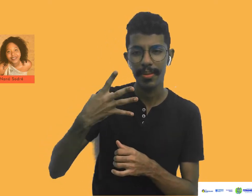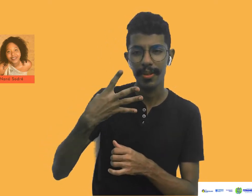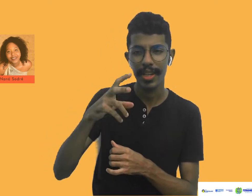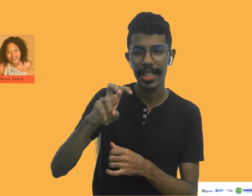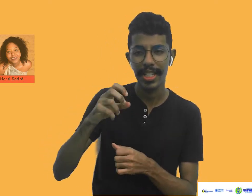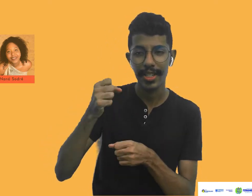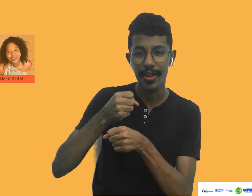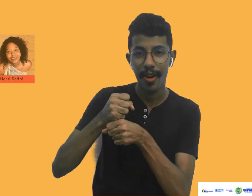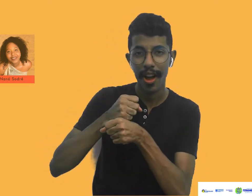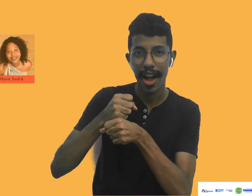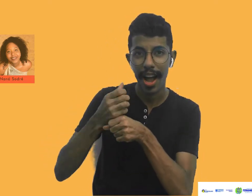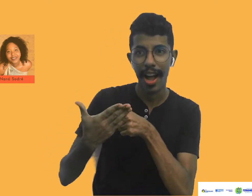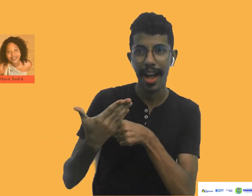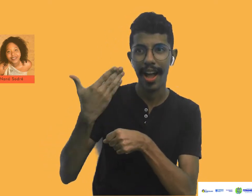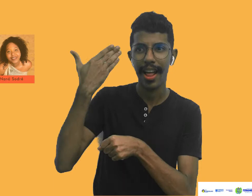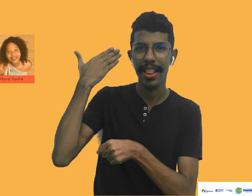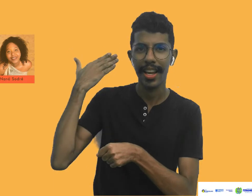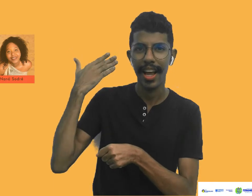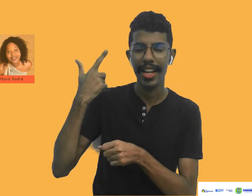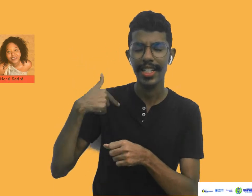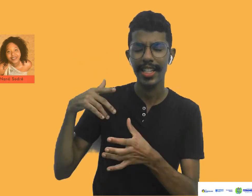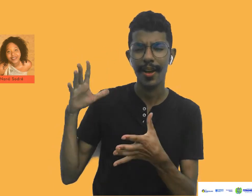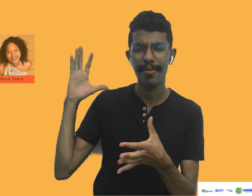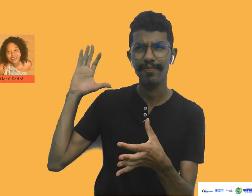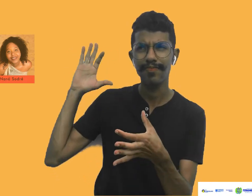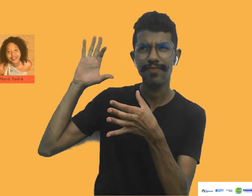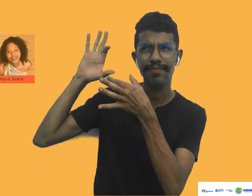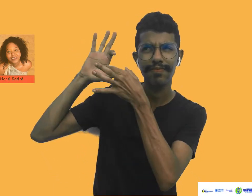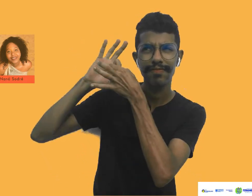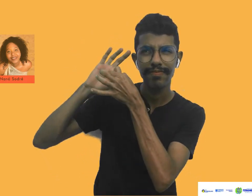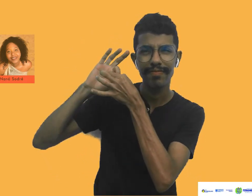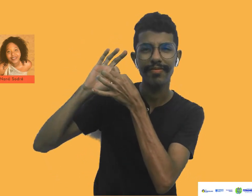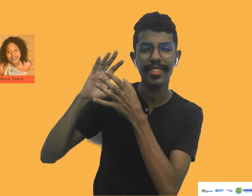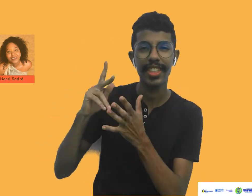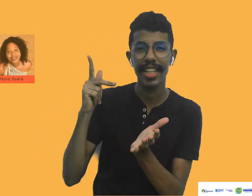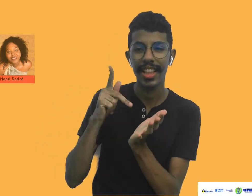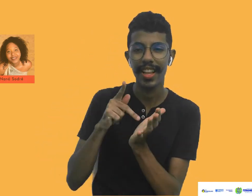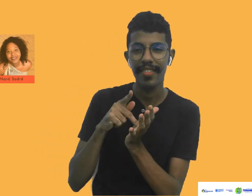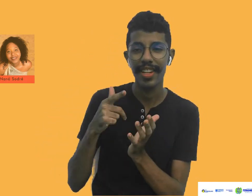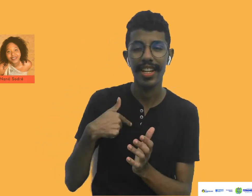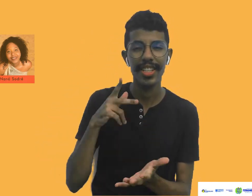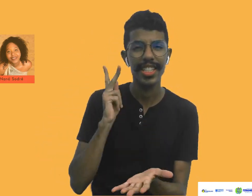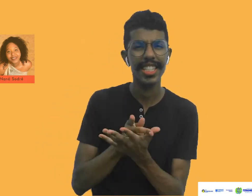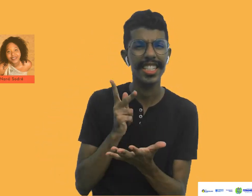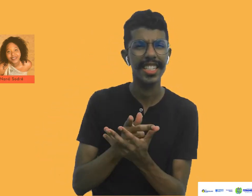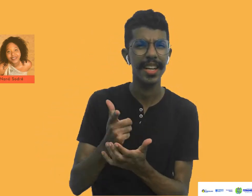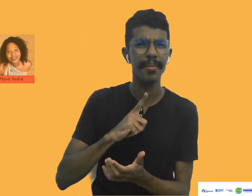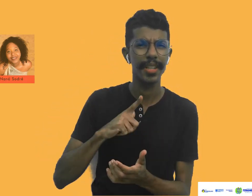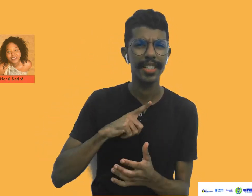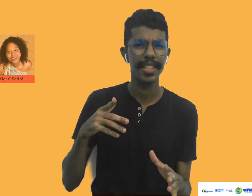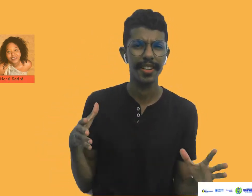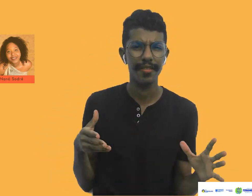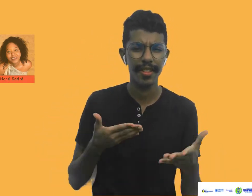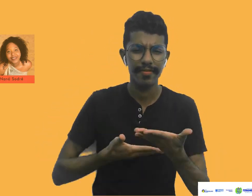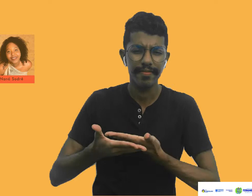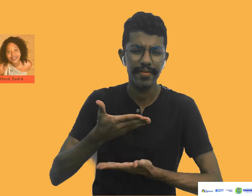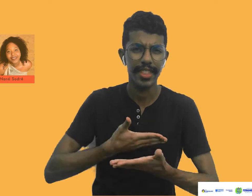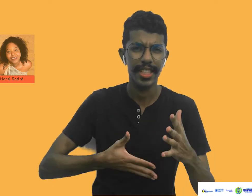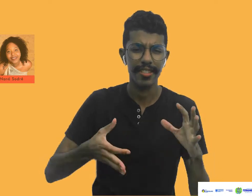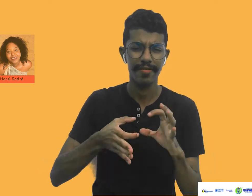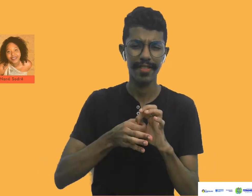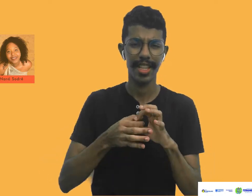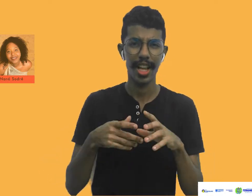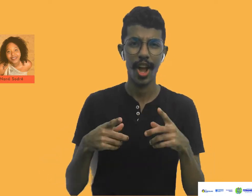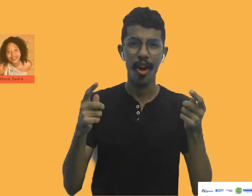aos 45 anos, né, fazendo essa ligação de que, na verdade, eu sempre tive uma relação com a